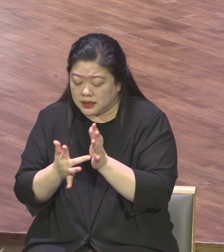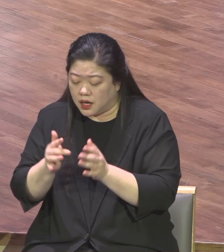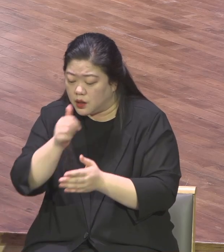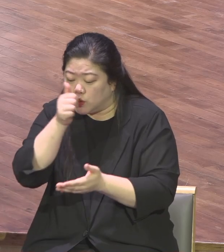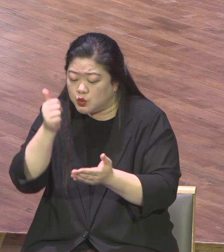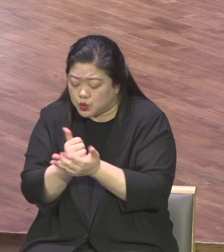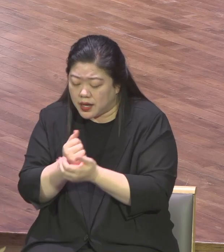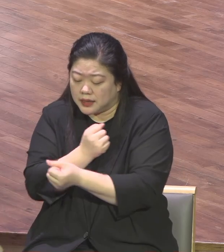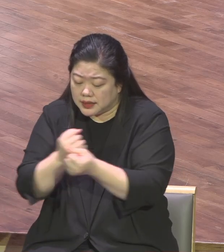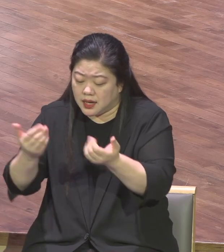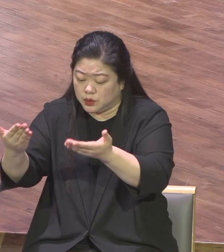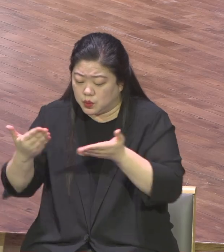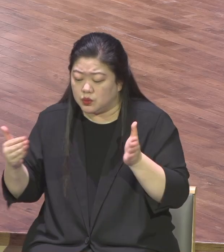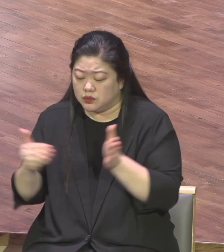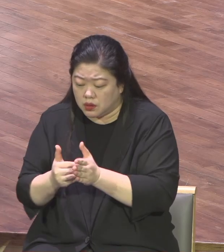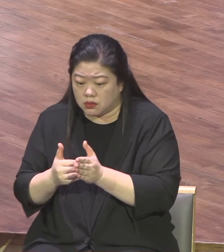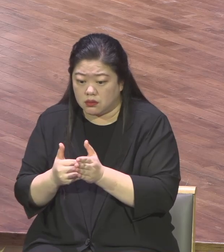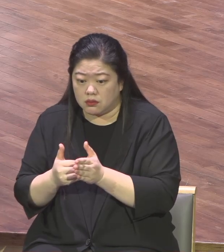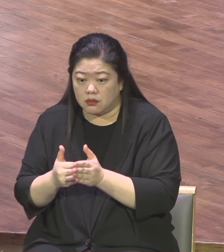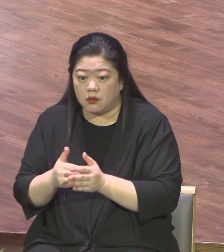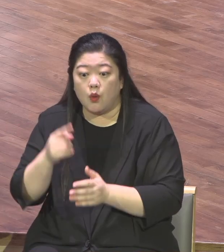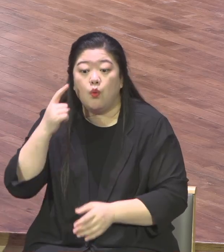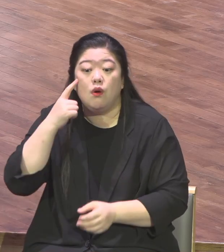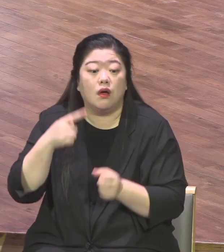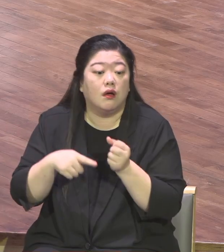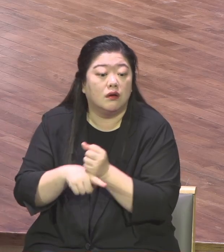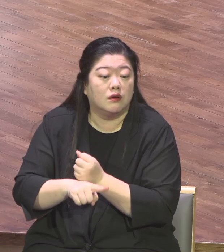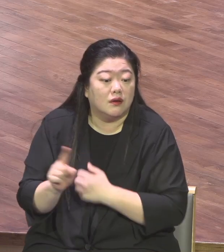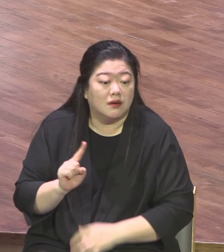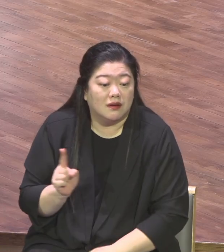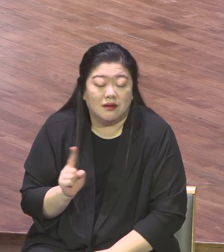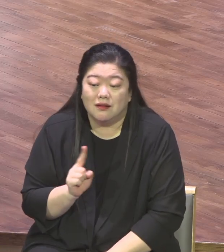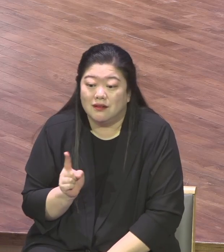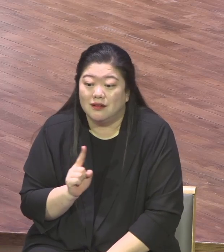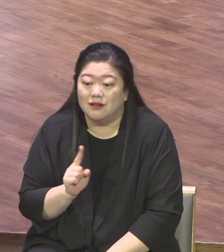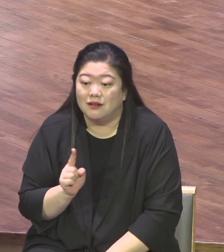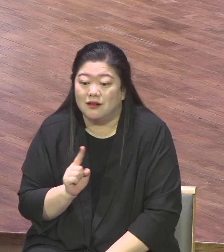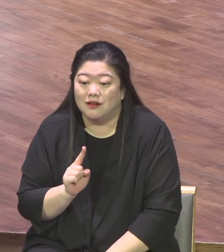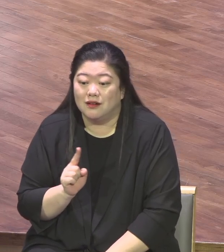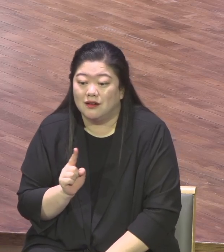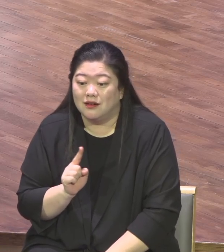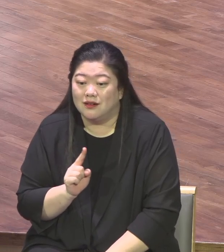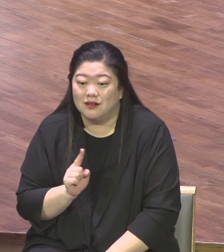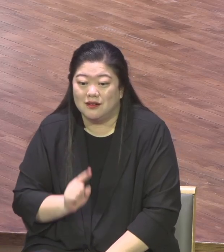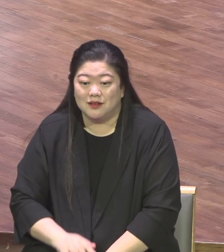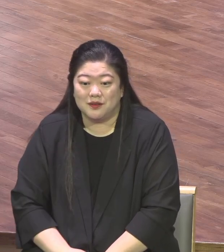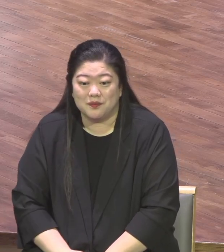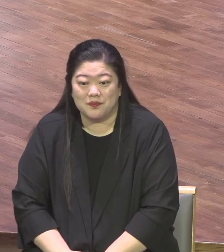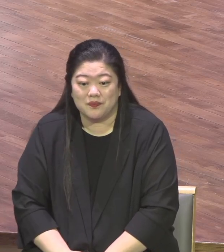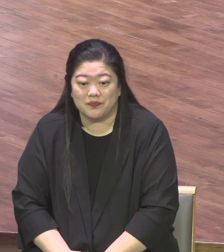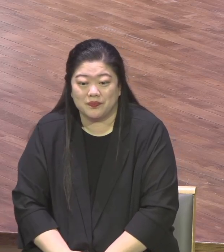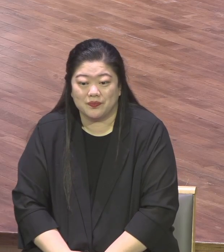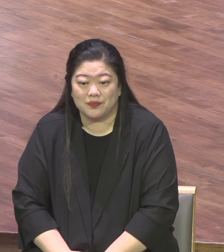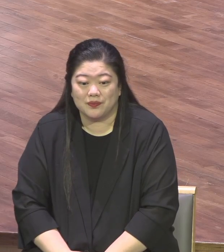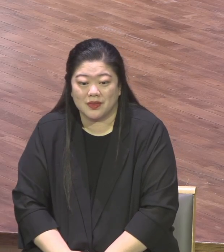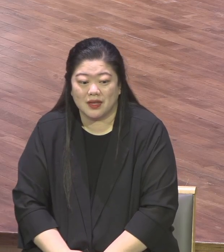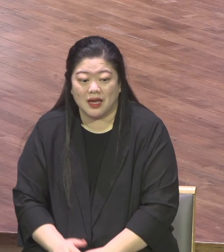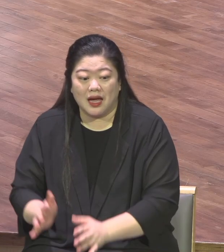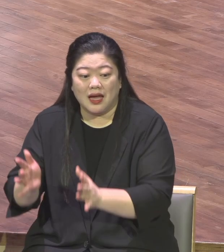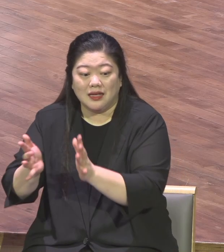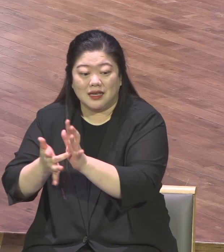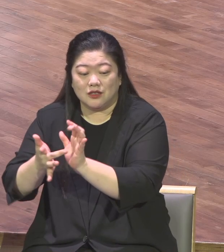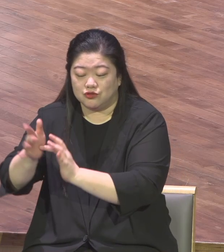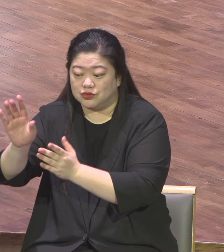주셨느냐 그걸 밝히고 있습니다. 그것은 한마디로 말하면 모든 것이 그리스도